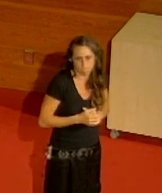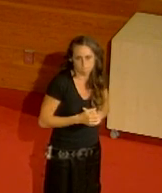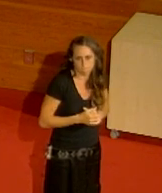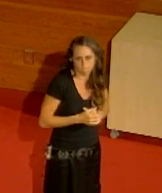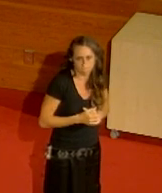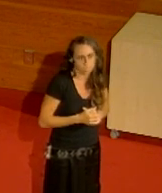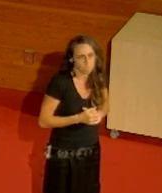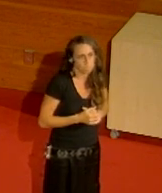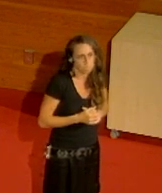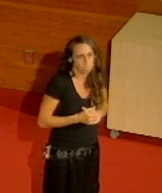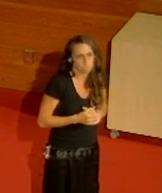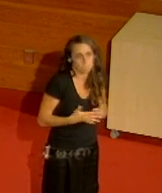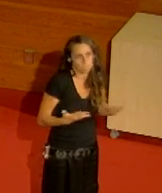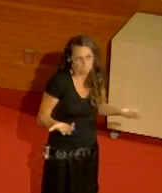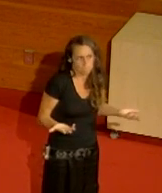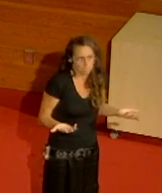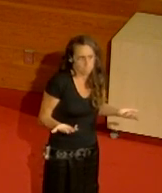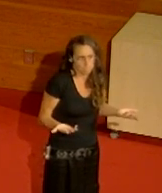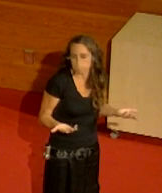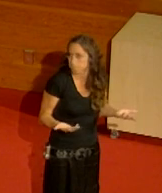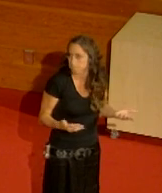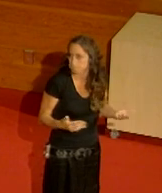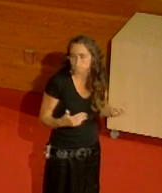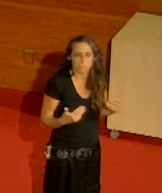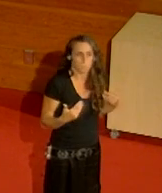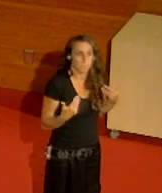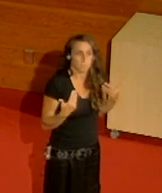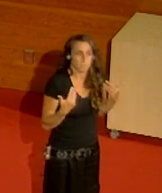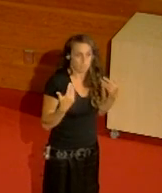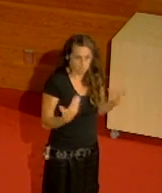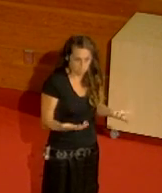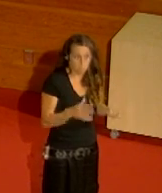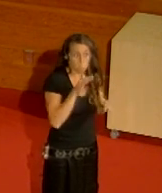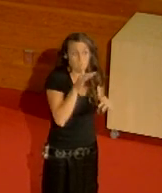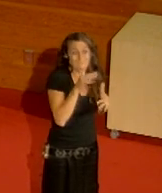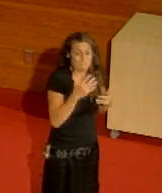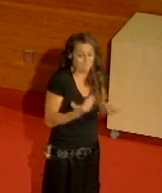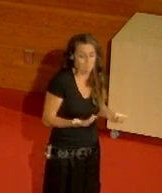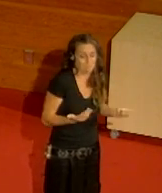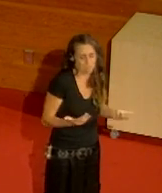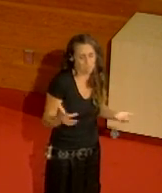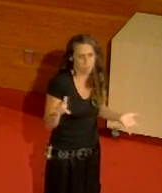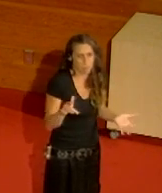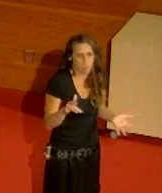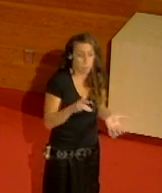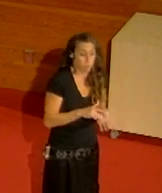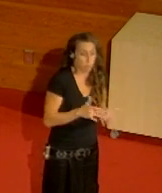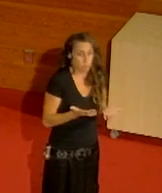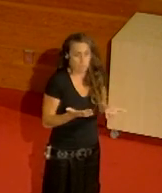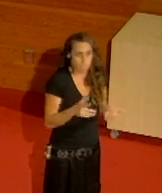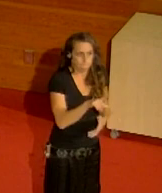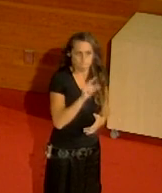esto les quiero Por eso digo que ahora tiene que decidir está en un punto de inflexión